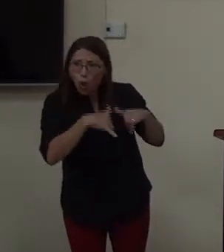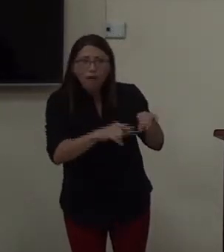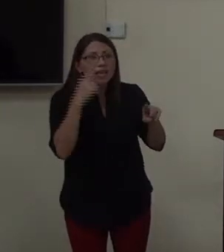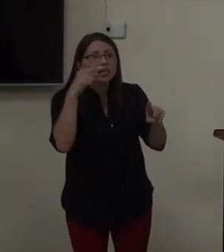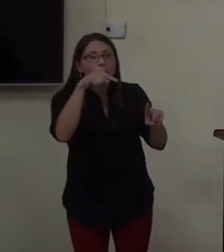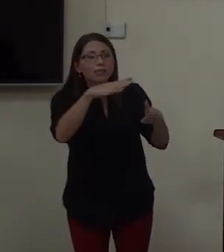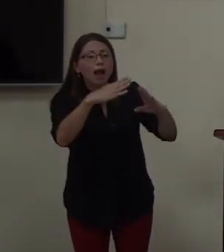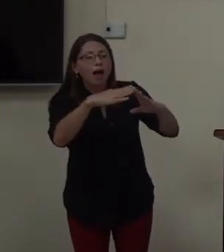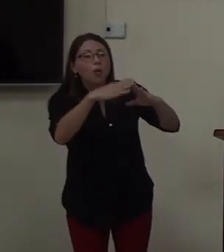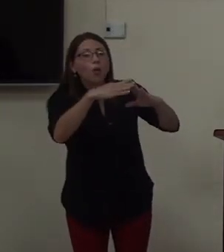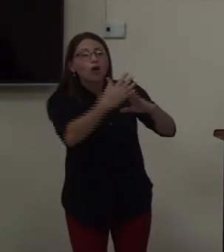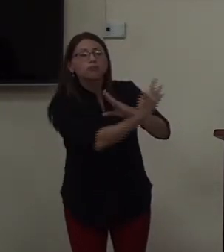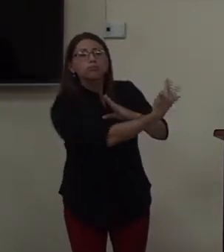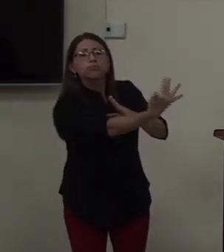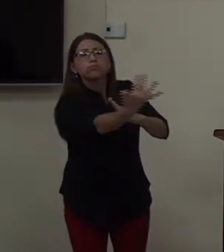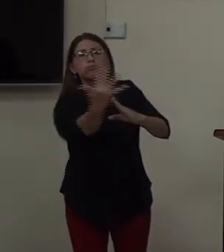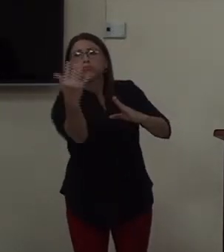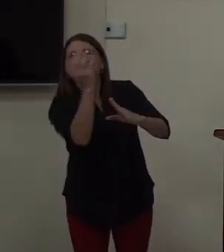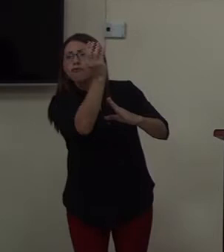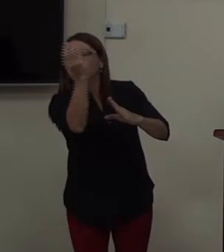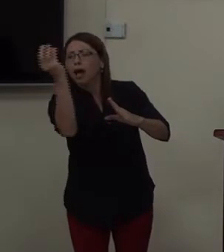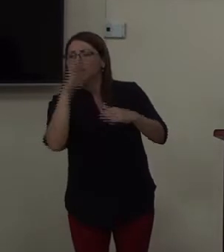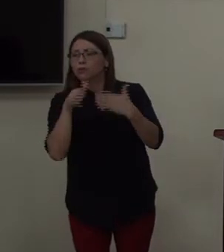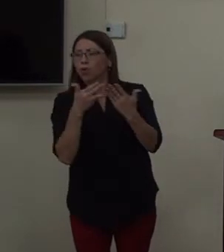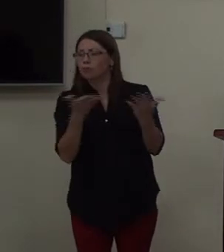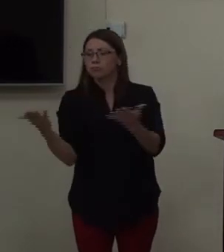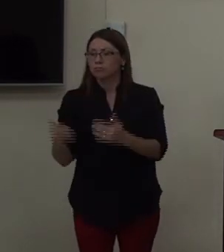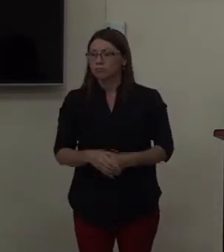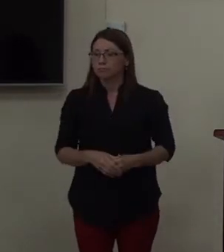por los árboles de frutales y todo el asunto.